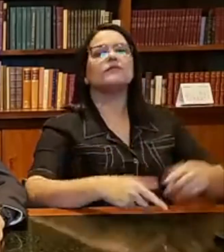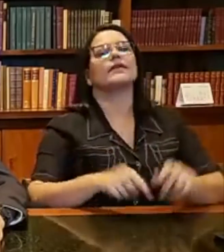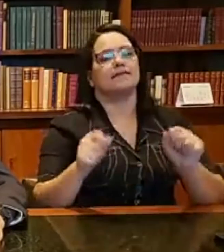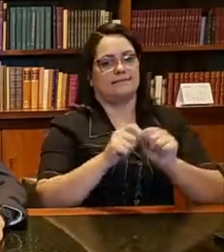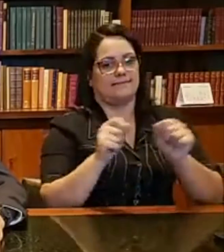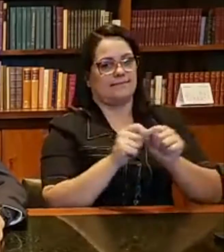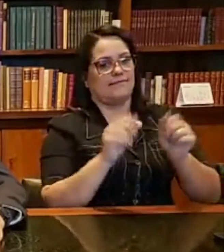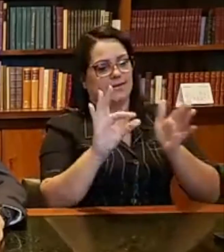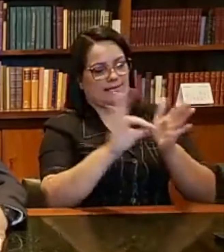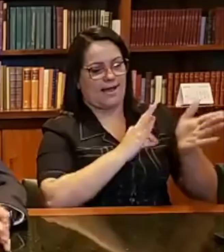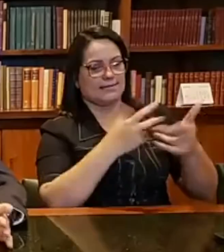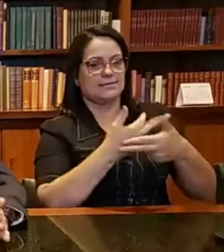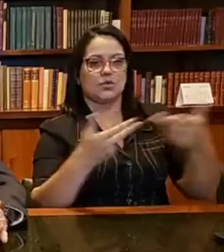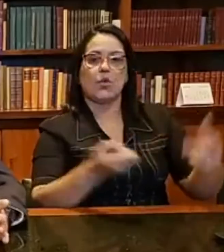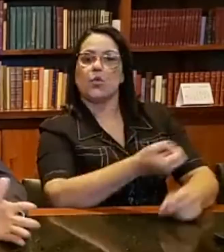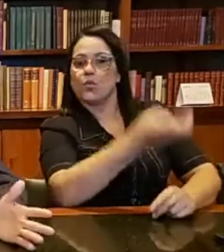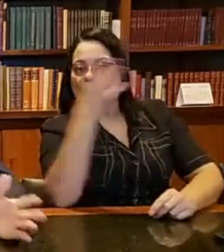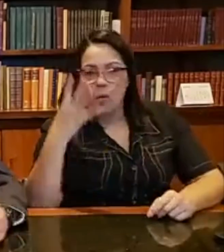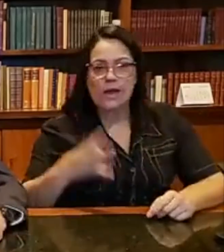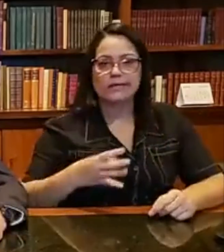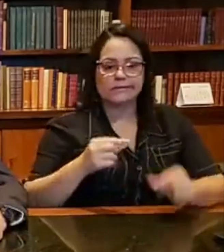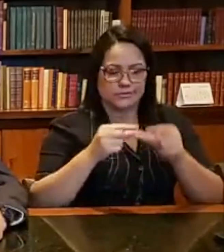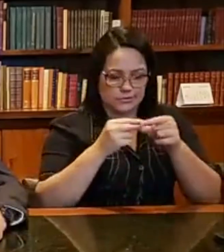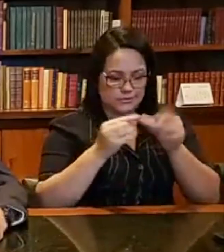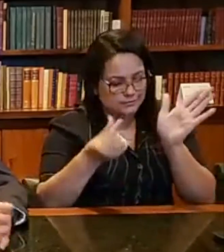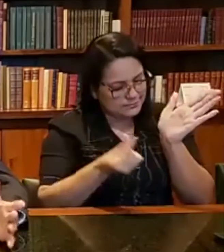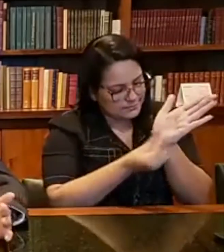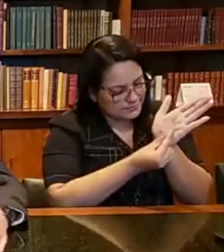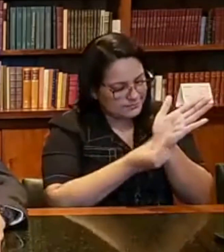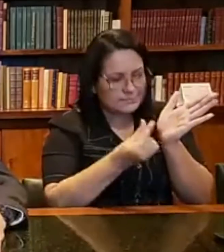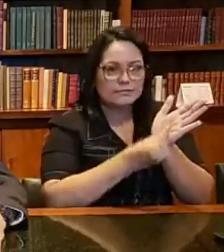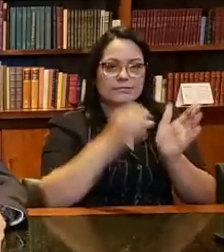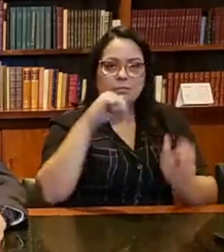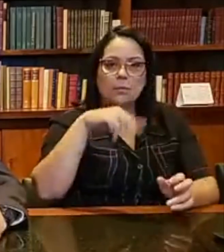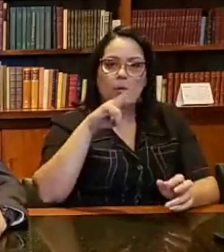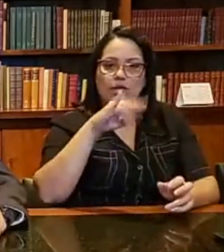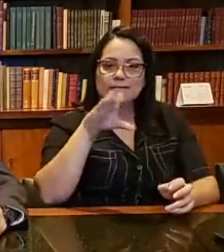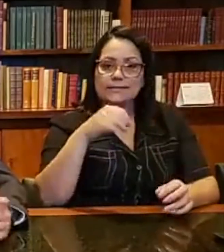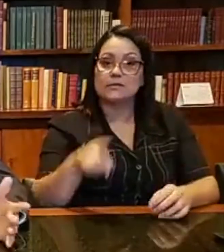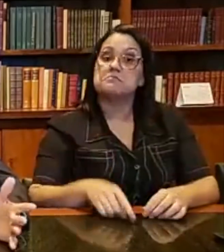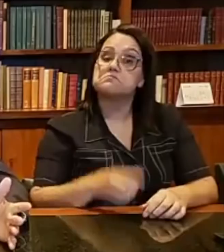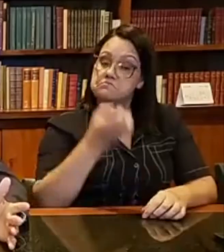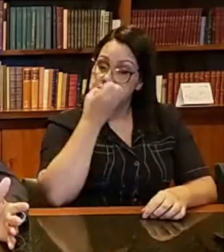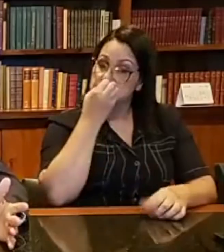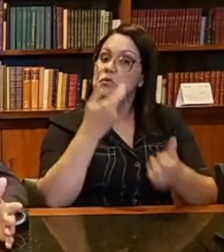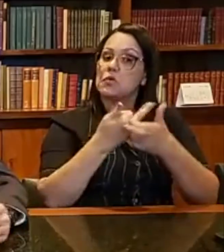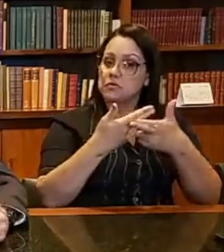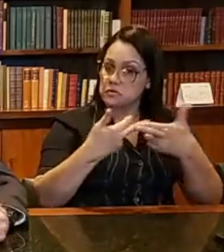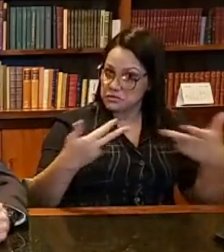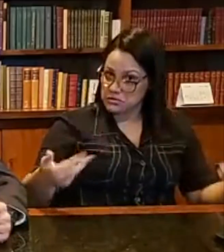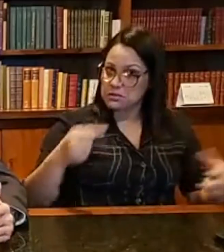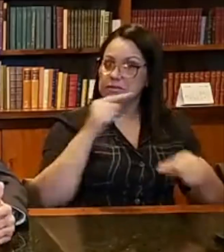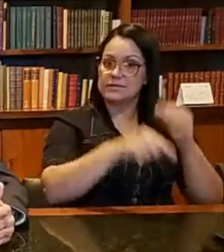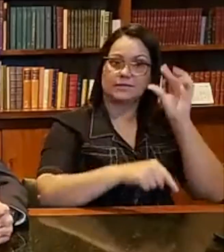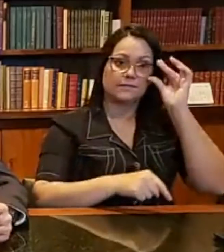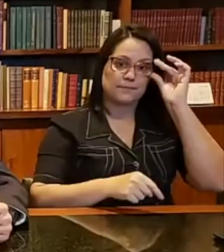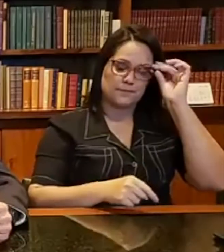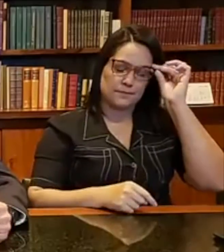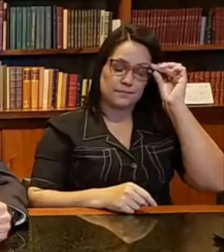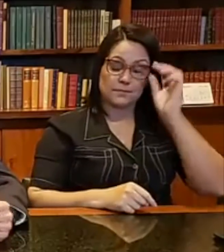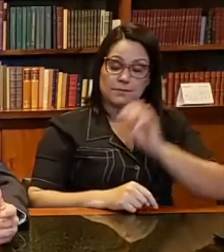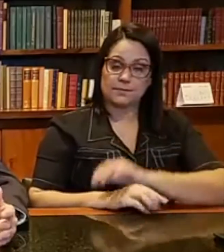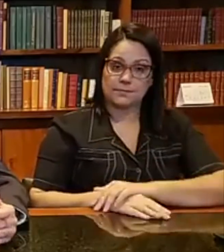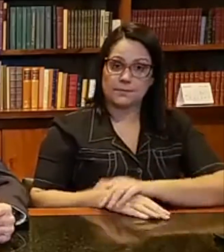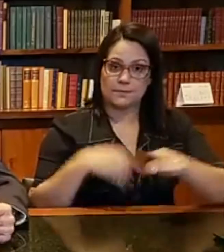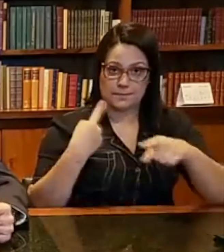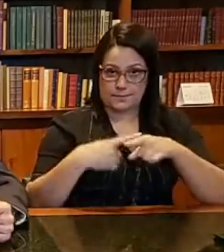mês a mês, bem como ao longo do ano. Então, é uma boa notícia, porque está racionalizada a questão